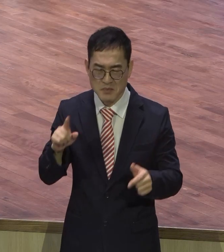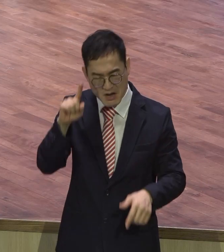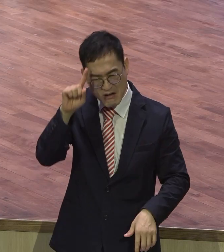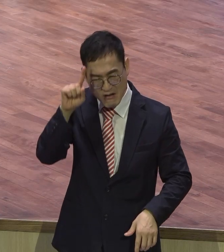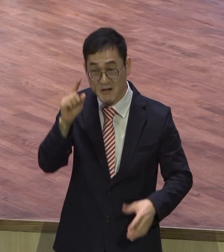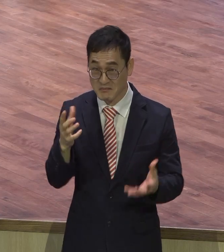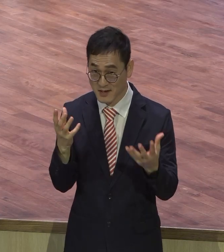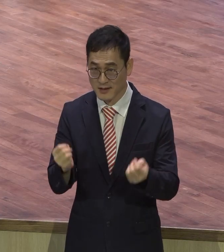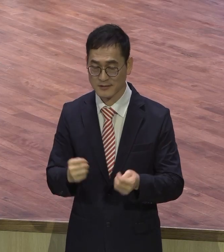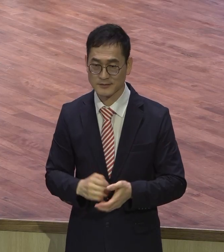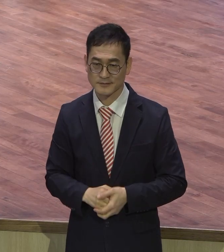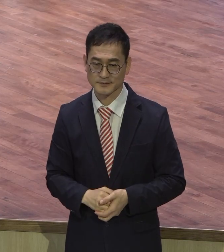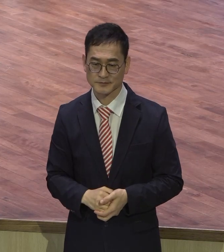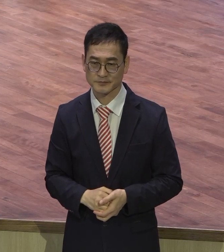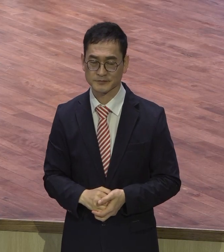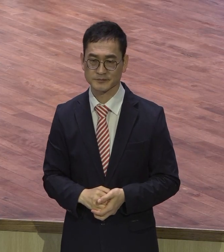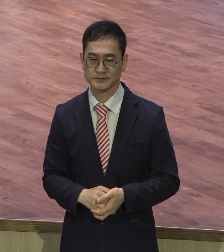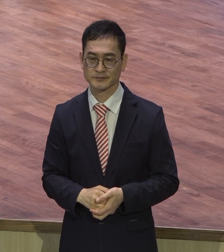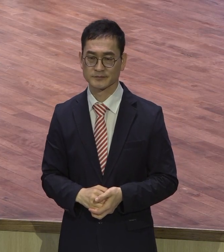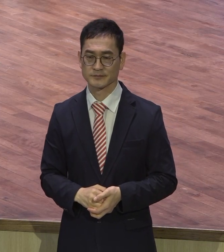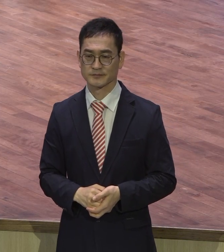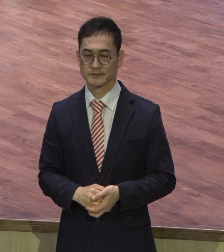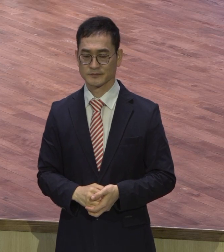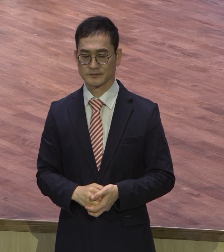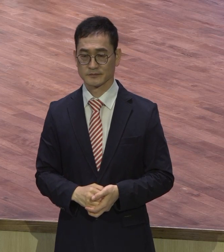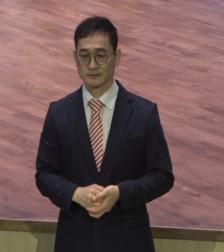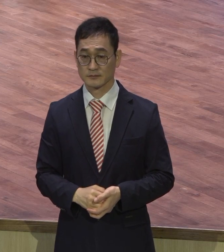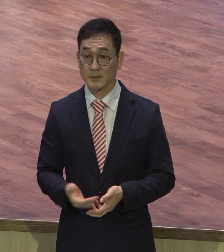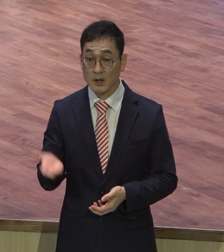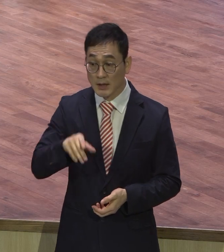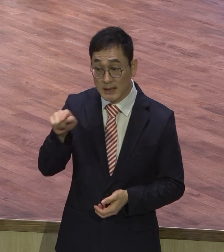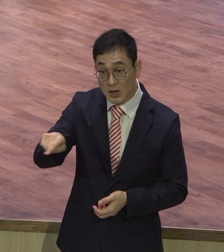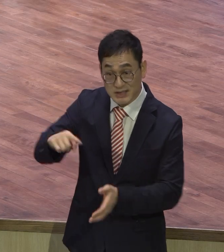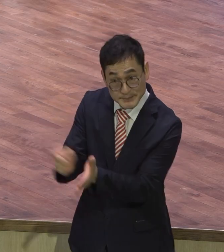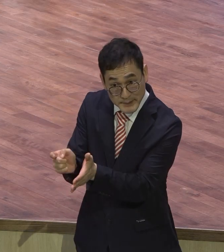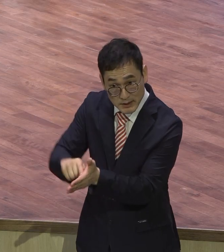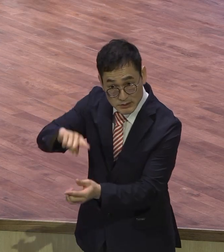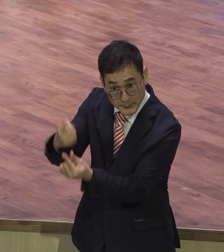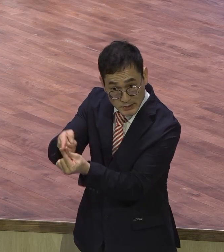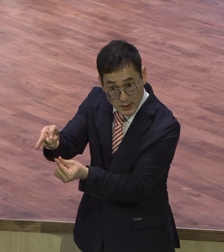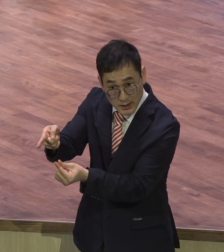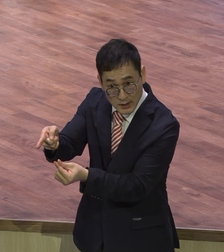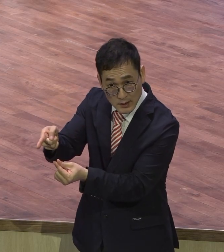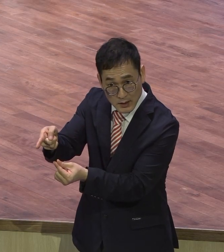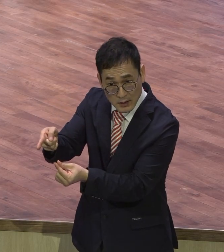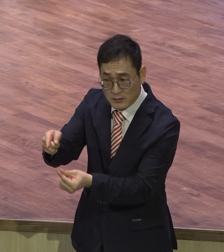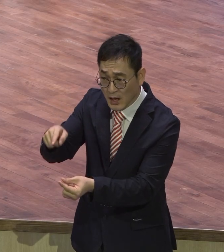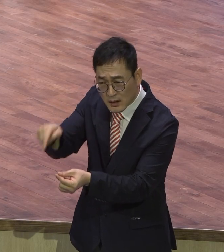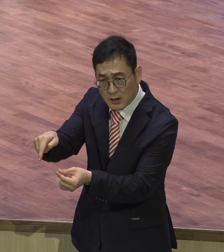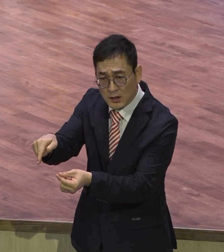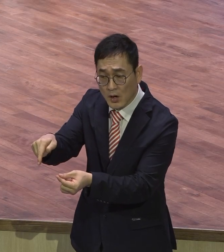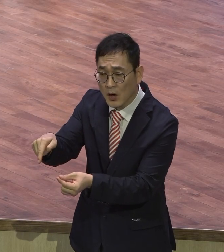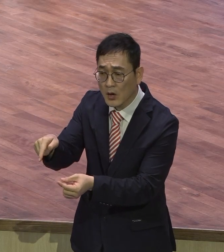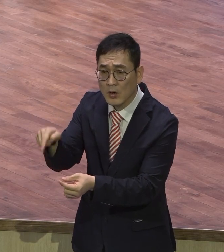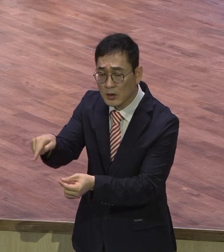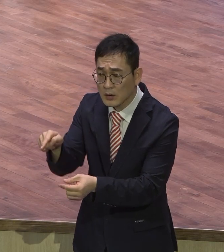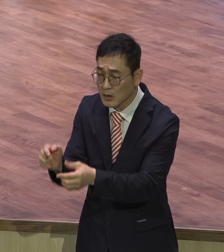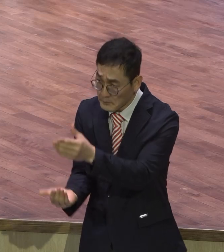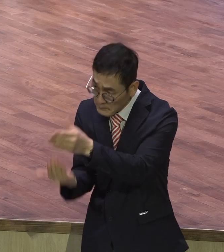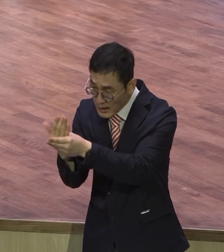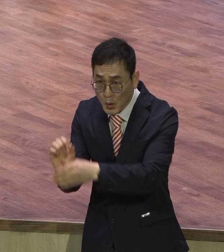그야말로 많은 얼음을 당하기도 그것이 우선수리라 생각하는데 그 모든 원인이 어디서 왔느냐. 코로나19가